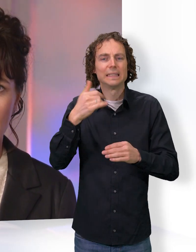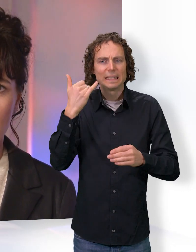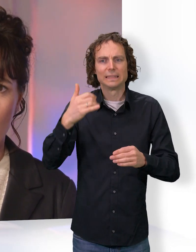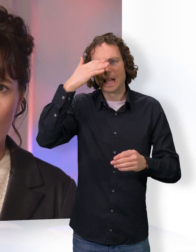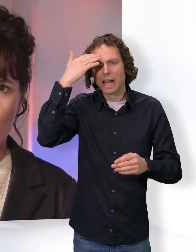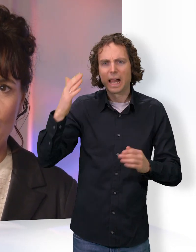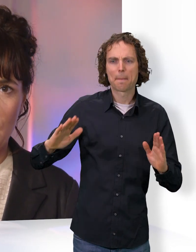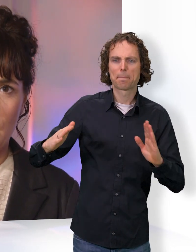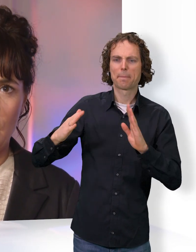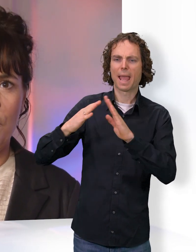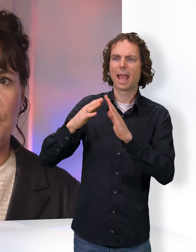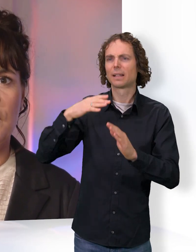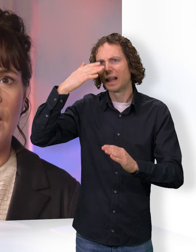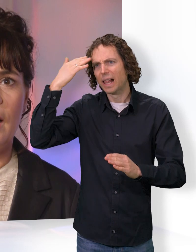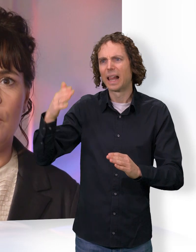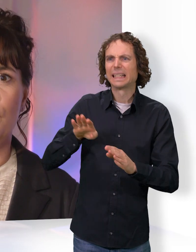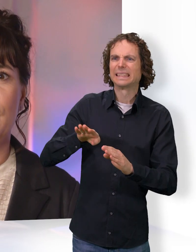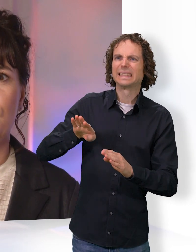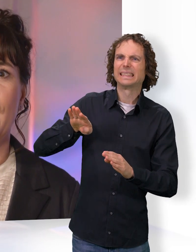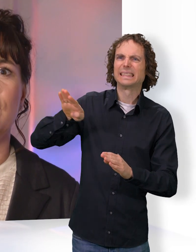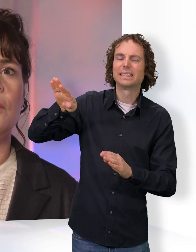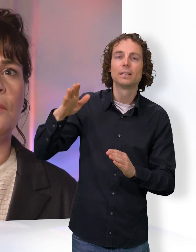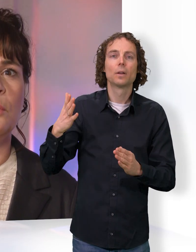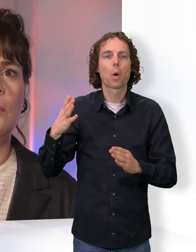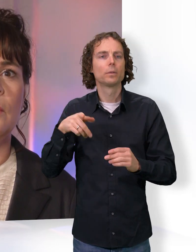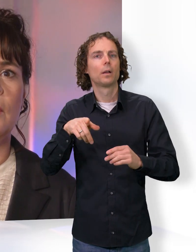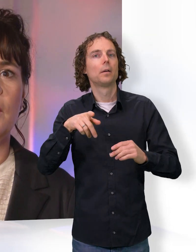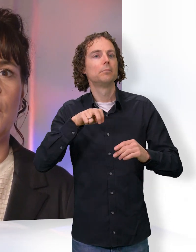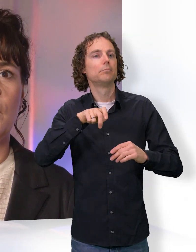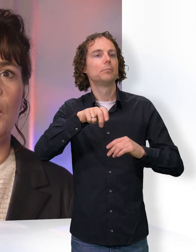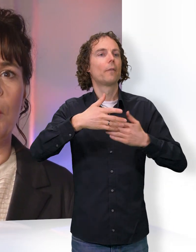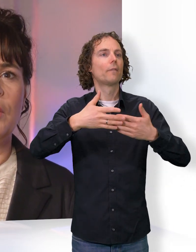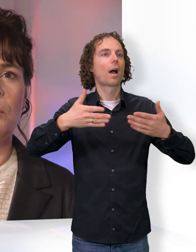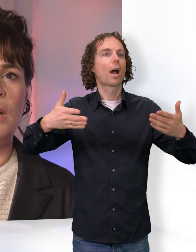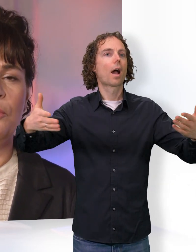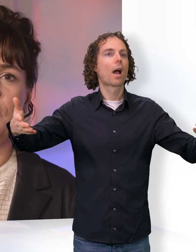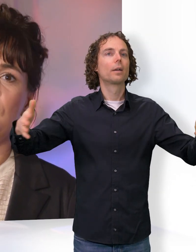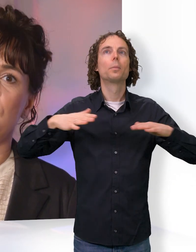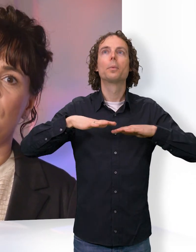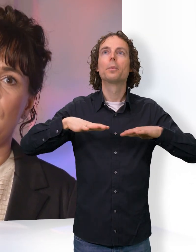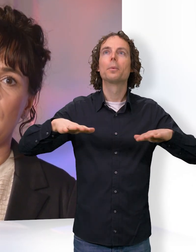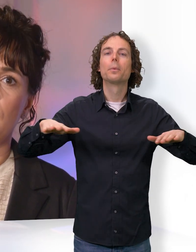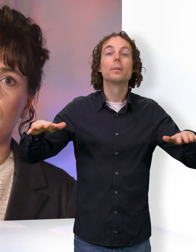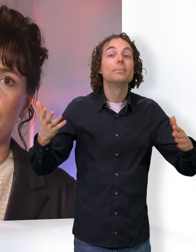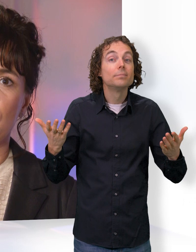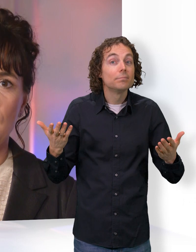vor sich? Oder laufen Sie gerade auf eine Weite zu? Manchmal fühlt sich der Weg, das